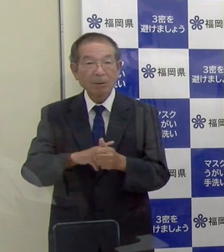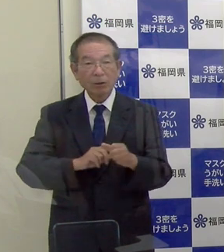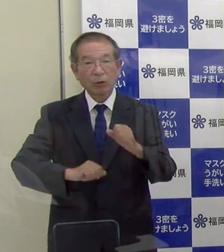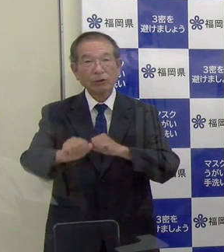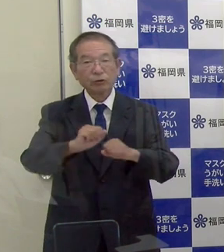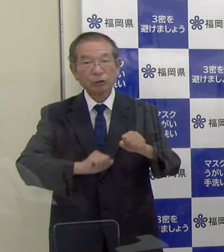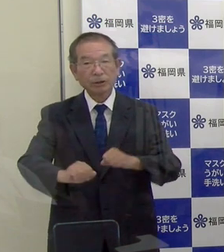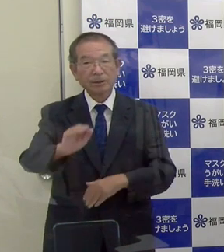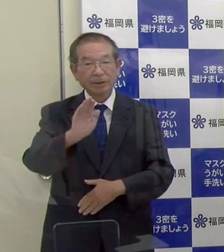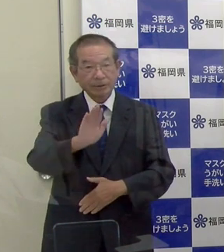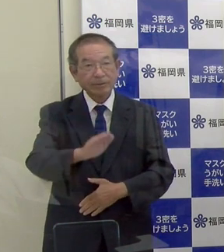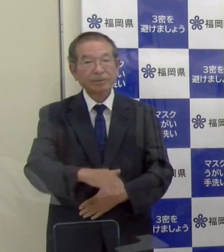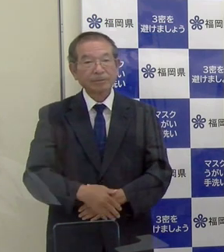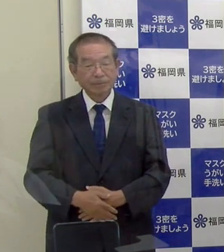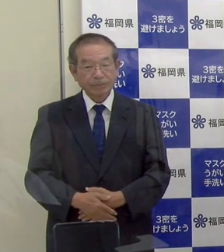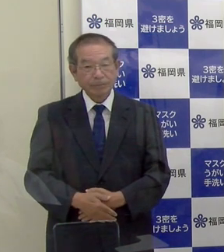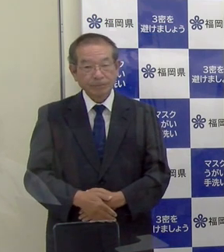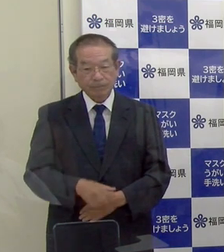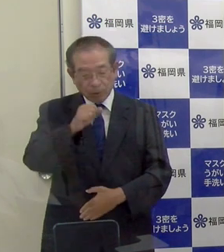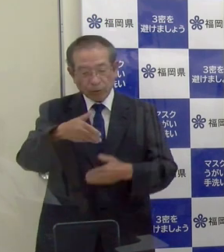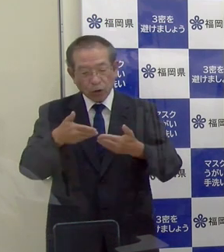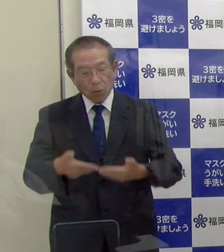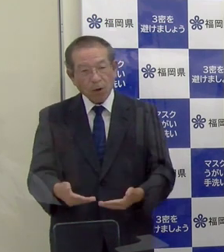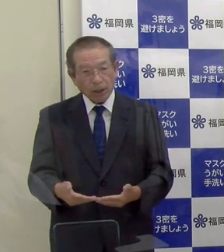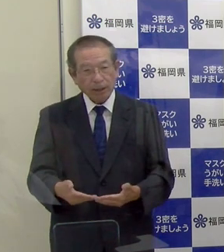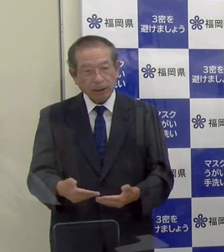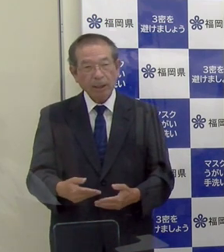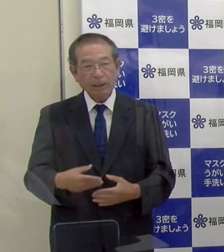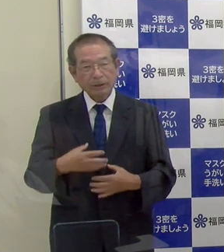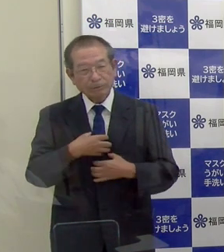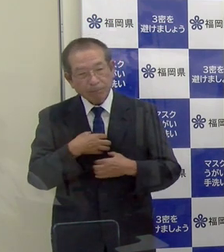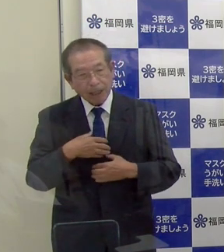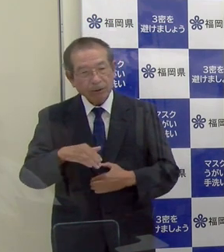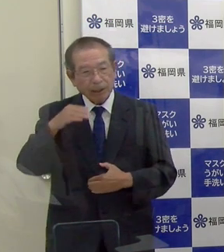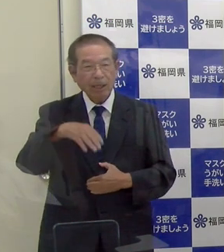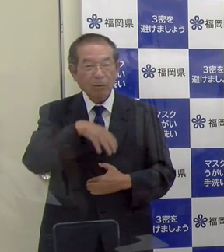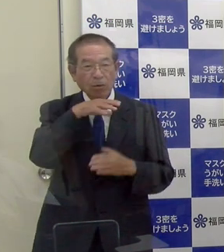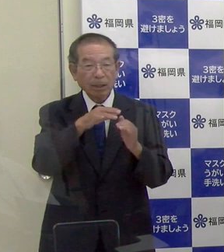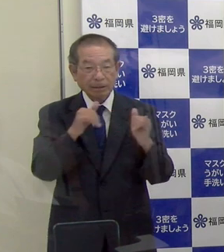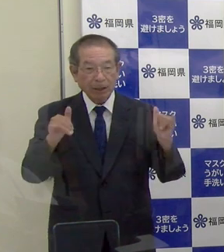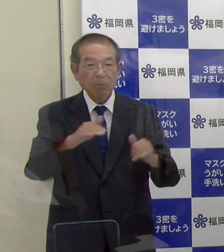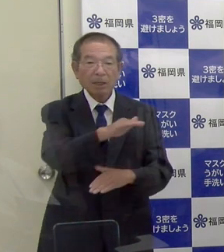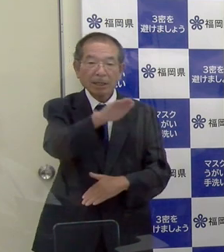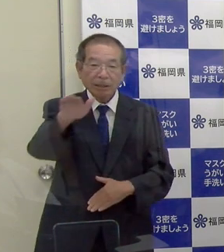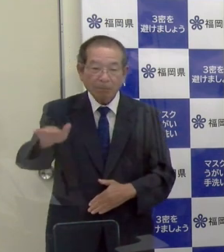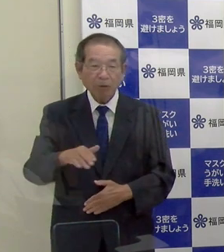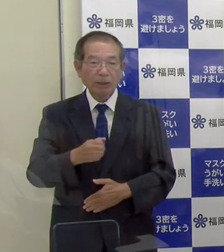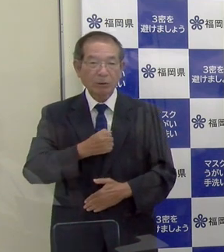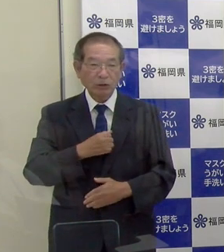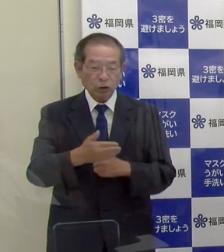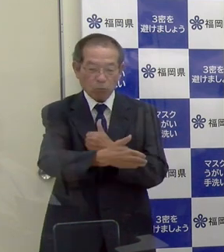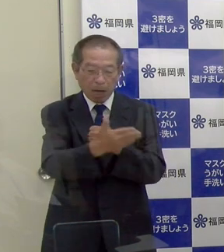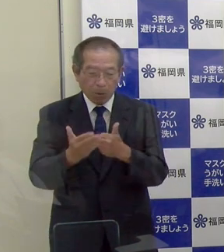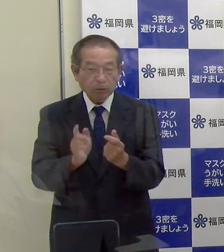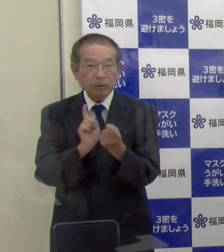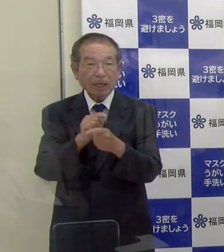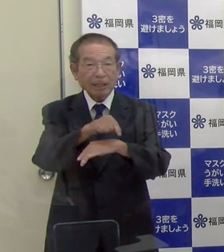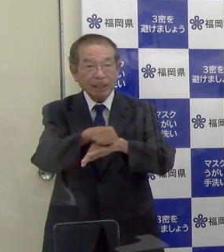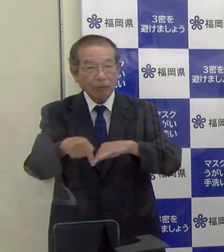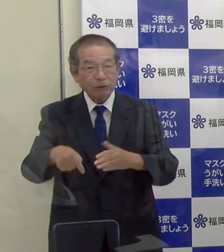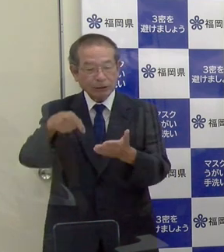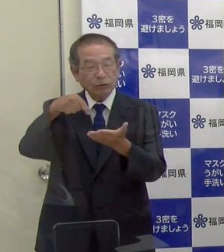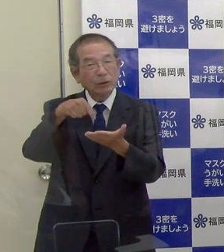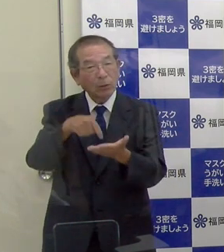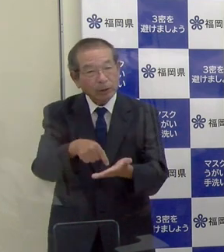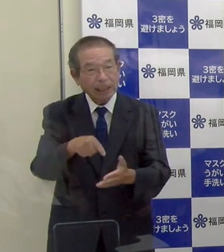ます重症化リスクの高い高齢者の皆様の命を守る対策に重点を